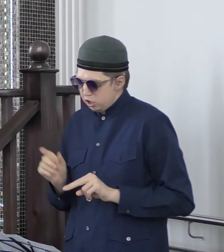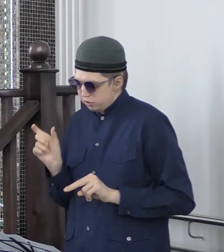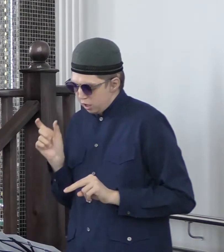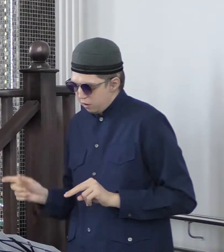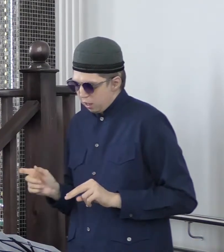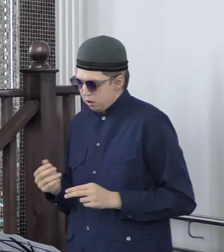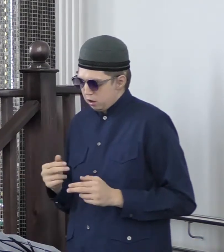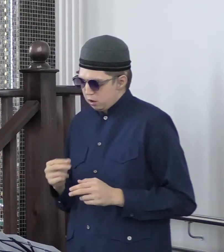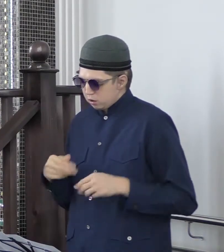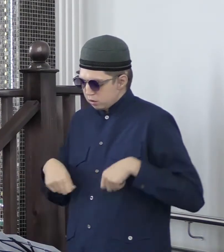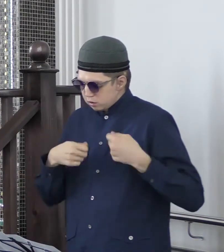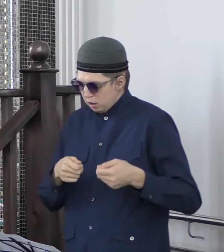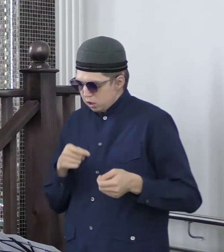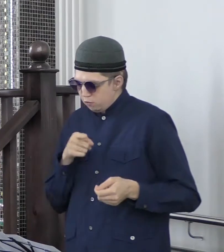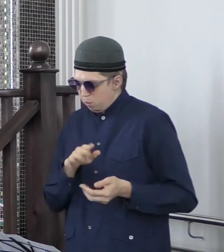нам